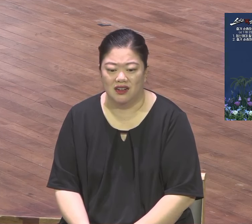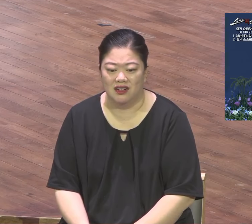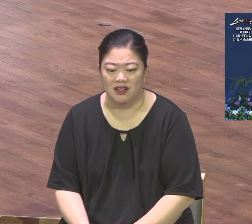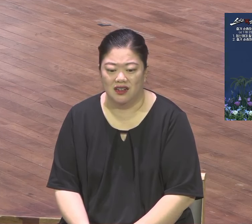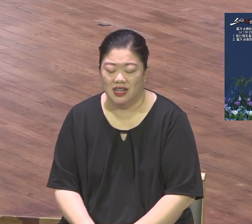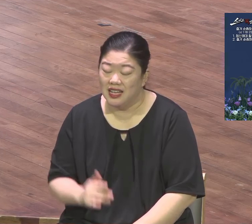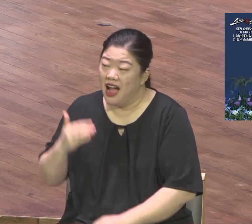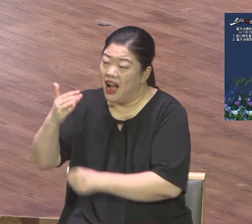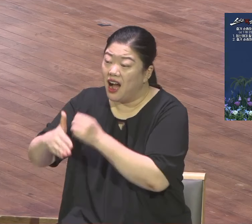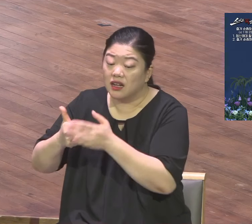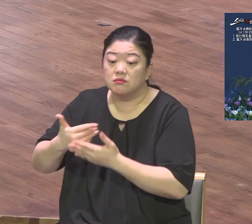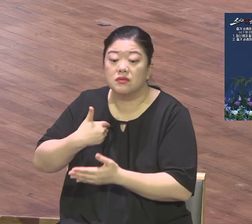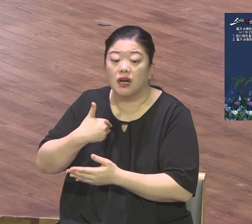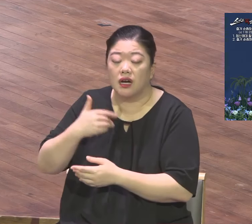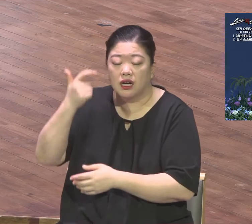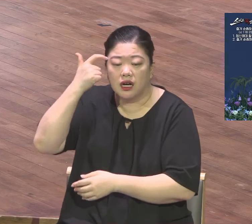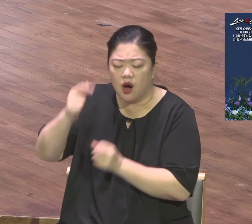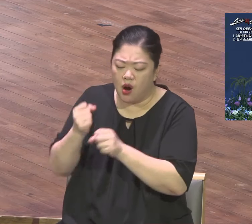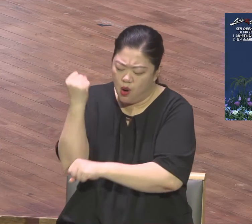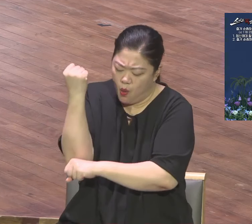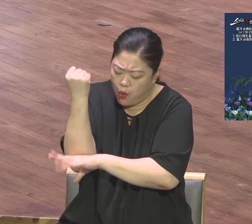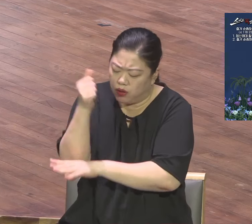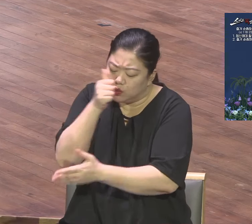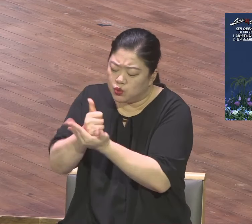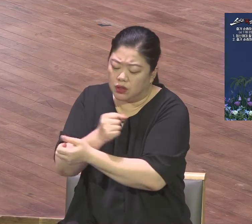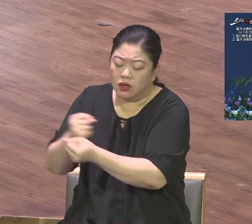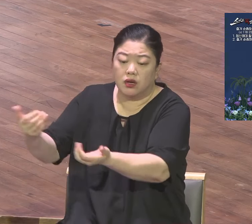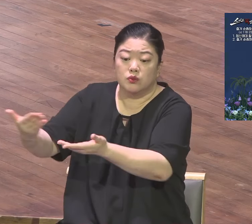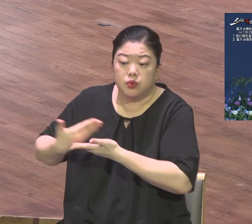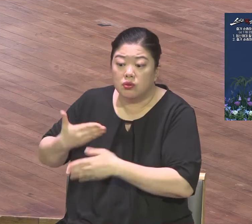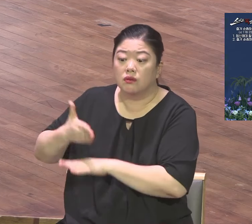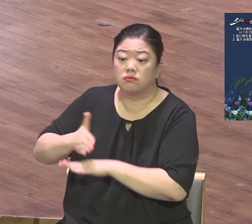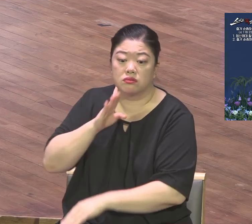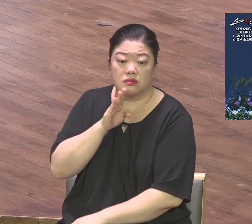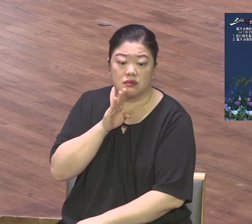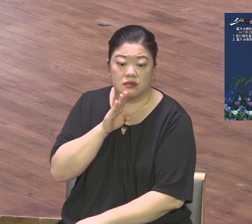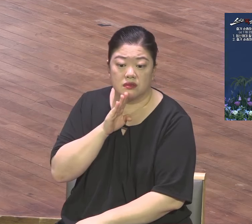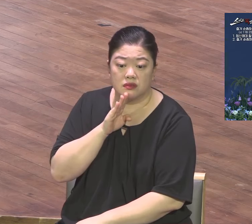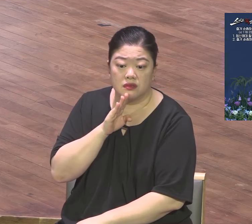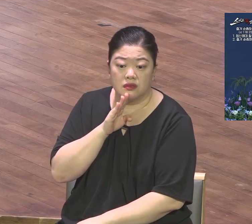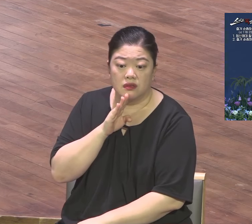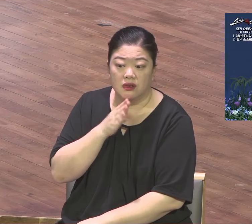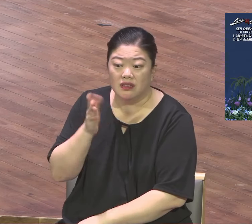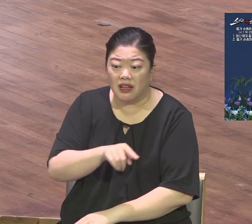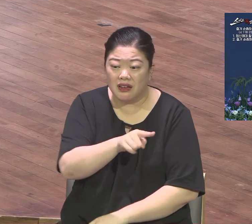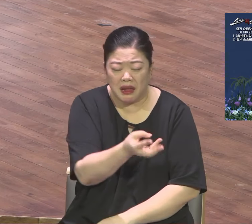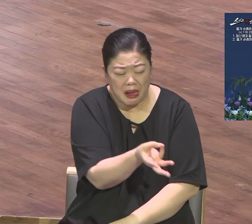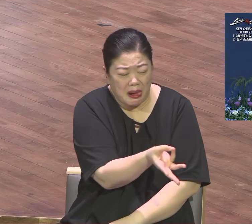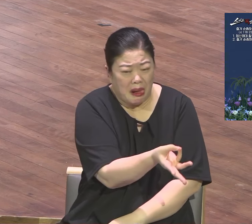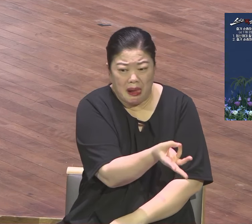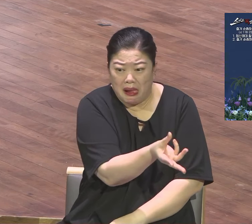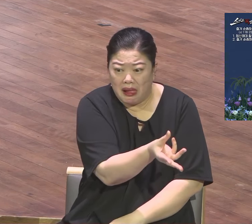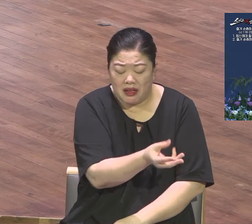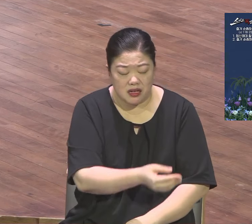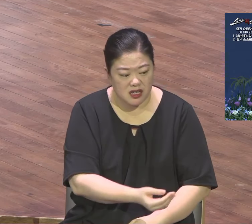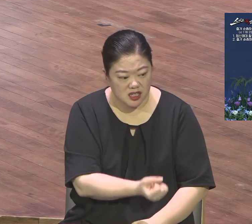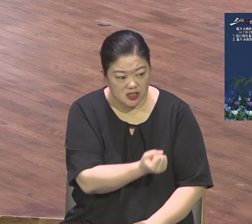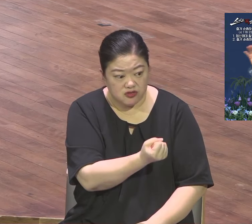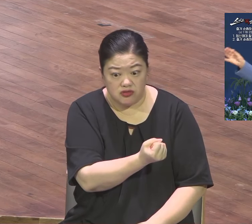그게 복음이요. 복음. 아멘. 아멘. 복음 체질이요. 신은 오만 때만 짓 다 해놓고 누가